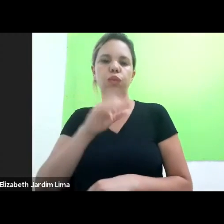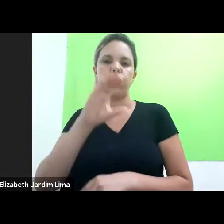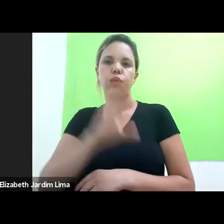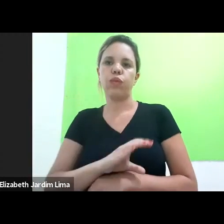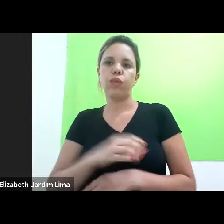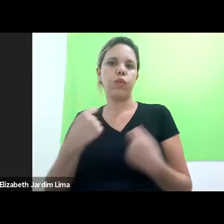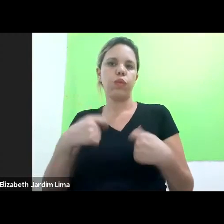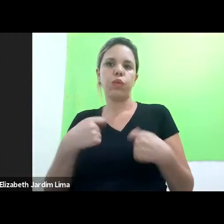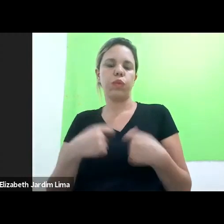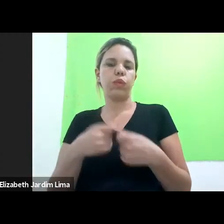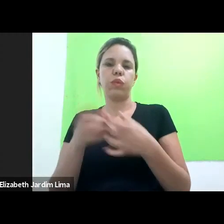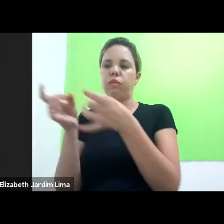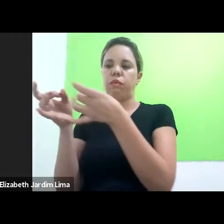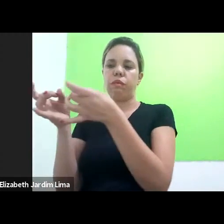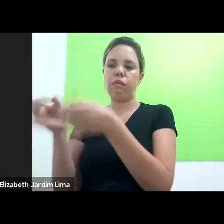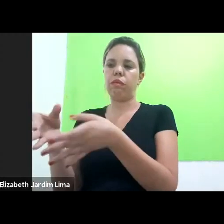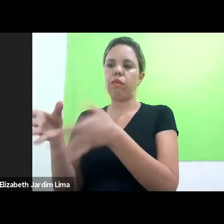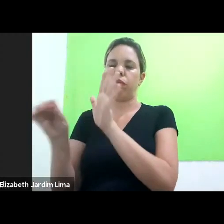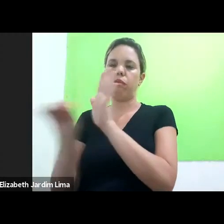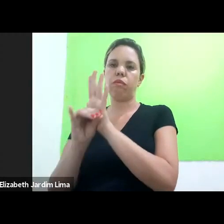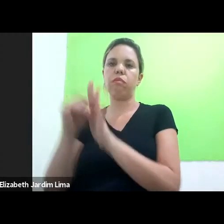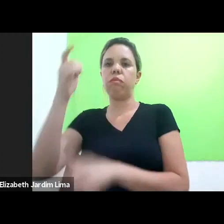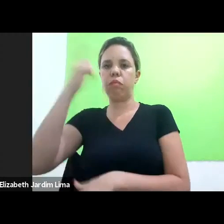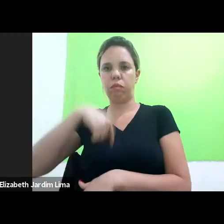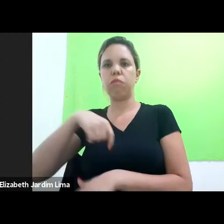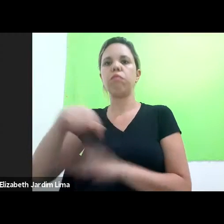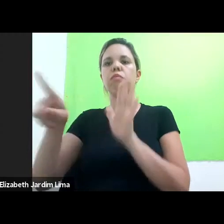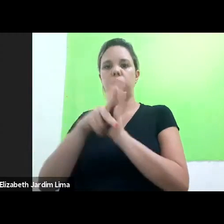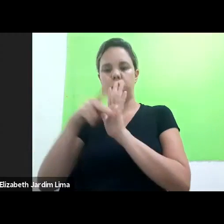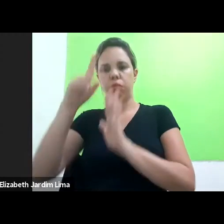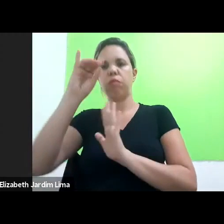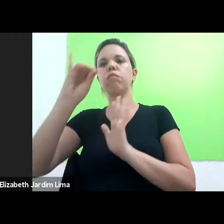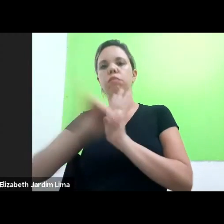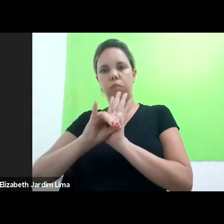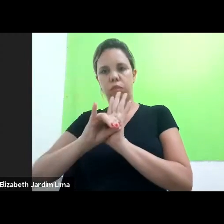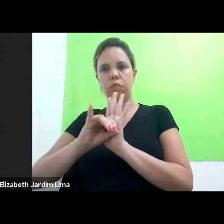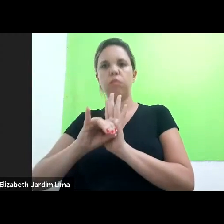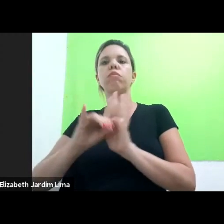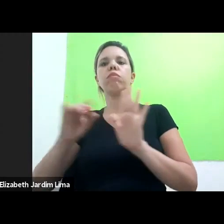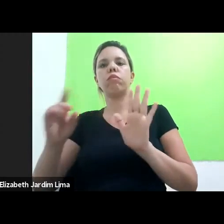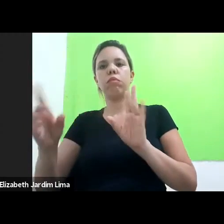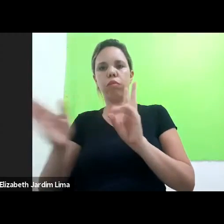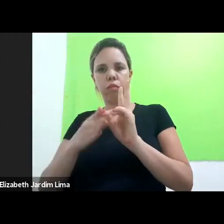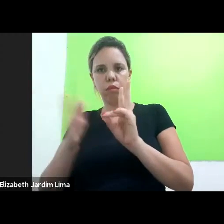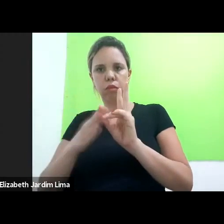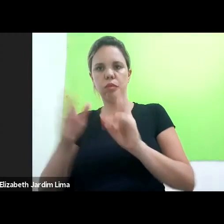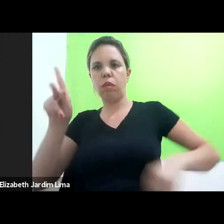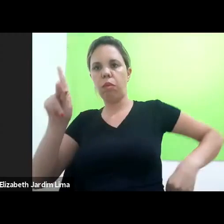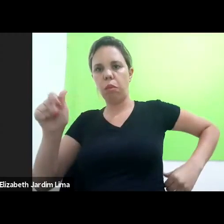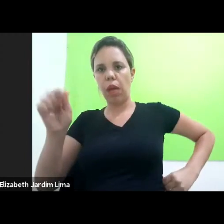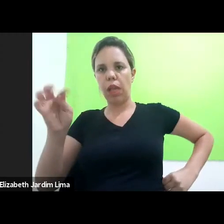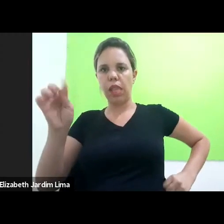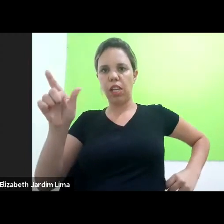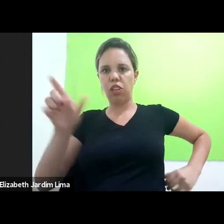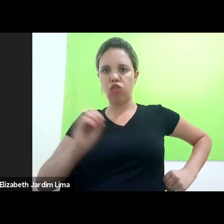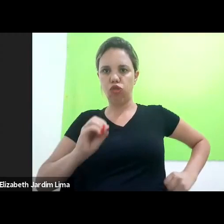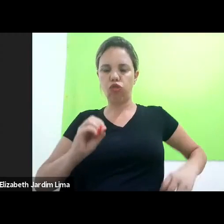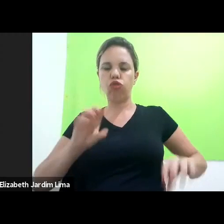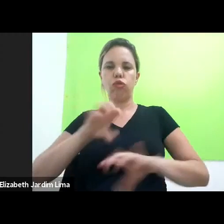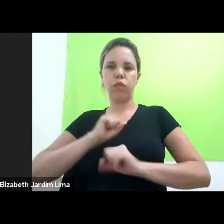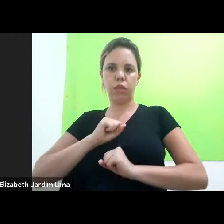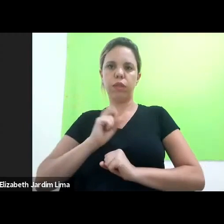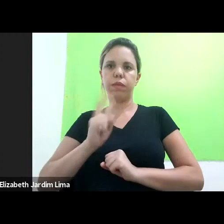preciso deixar de ser indígena. Eu sou uma cidadã indígena, eu sou uma cidadã pataxó. Então é importante a gente sempre estar falando